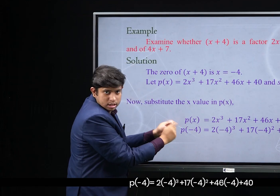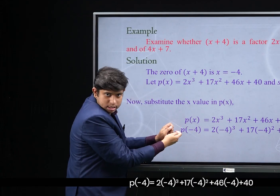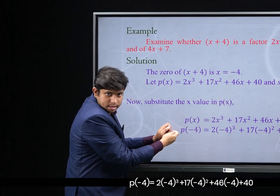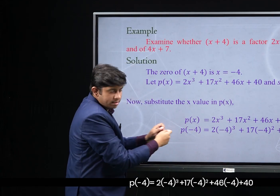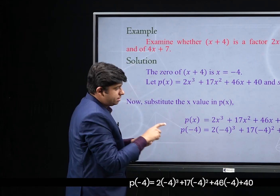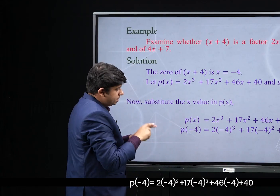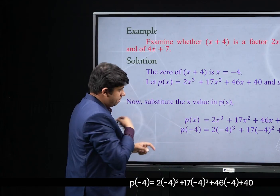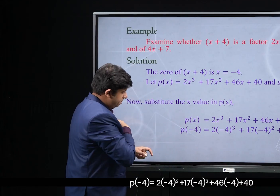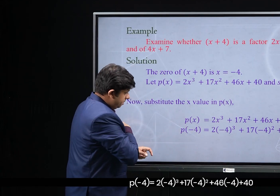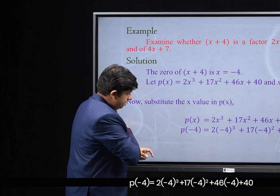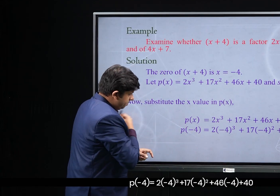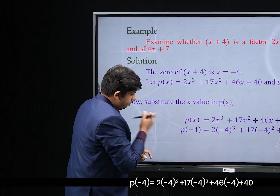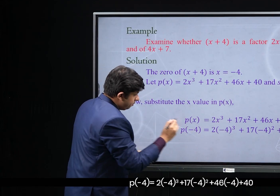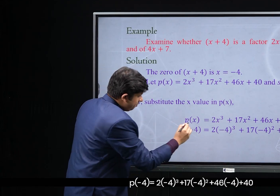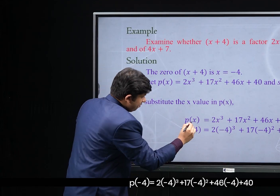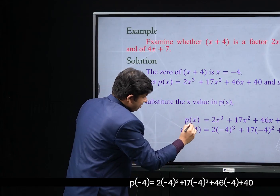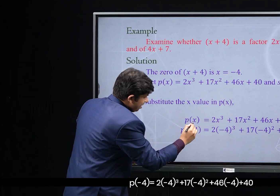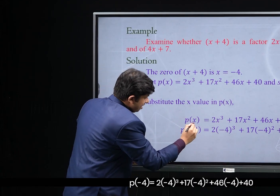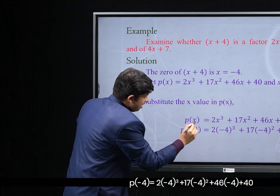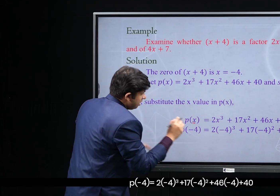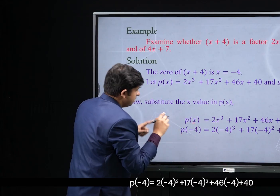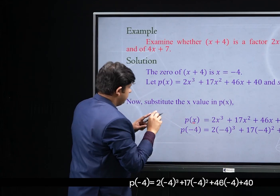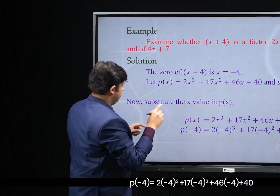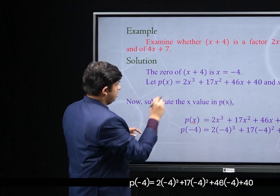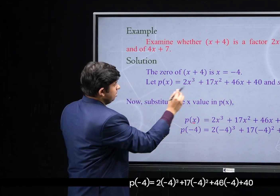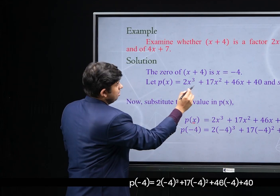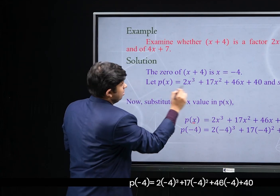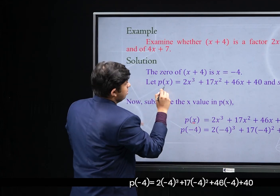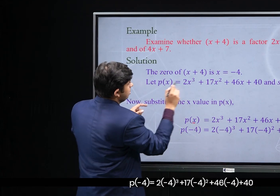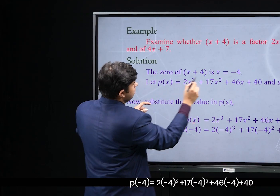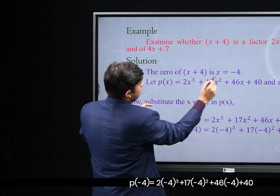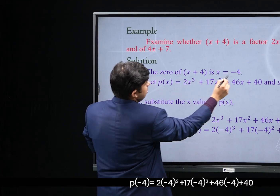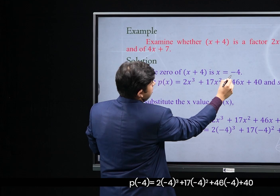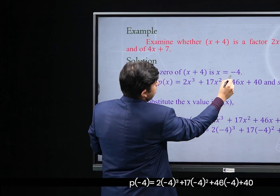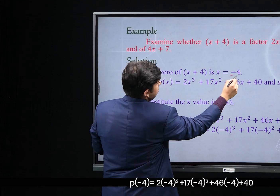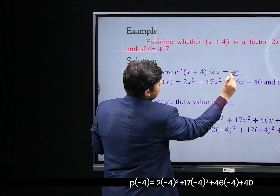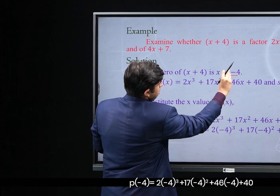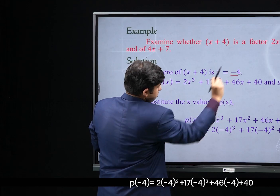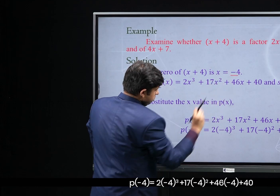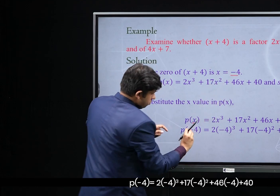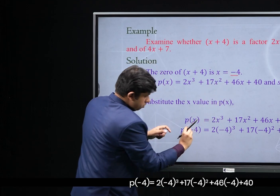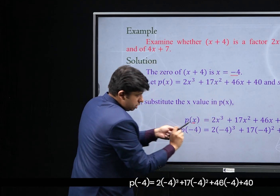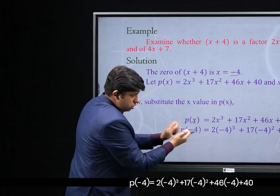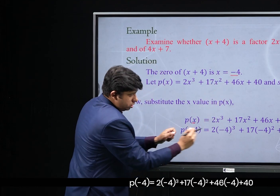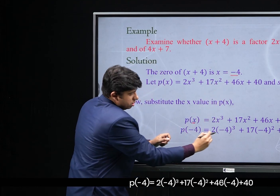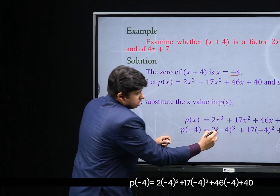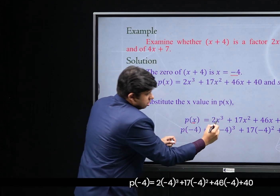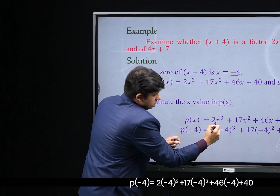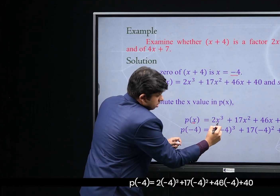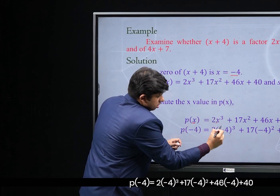மேலிலக்கம் 3 கூட்டல் 17 கழித்தல் 4 மேலிலக்க 2 கூட்டல் 46 கழித்தல் 4 கூட்டல்